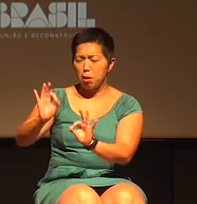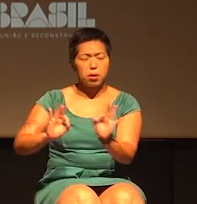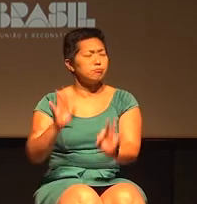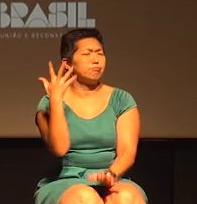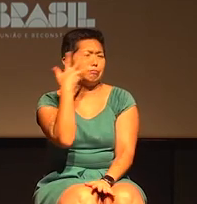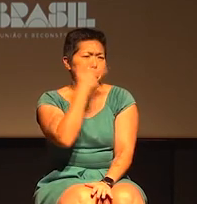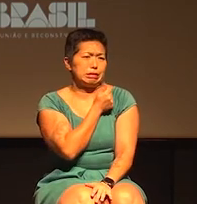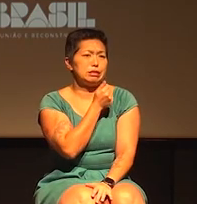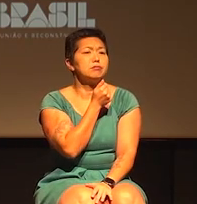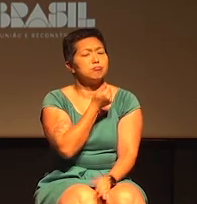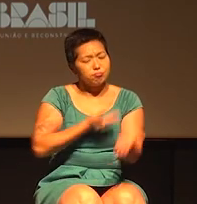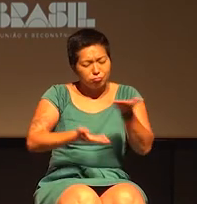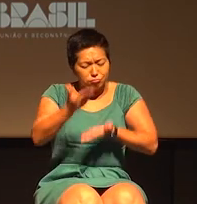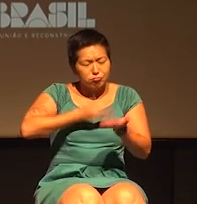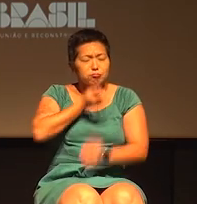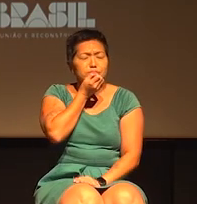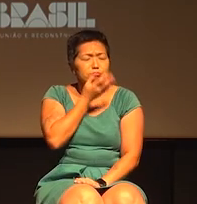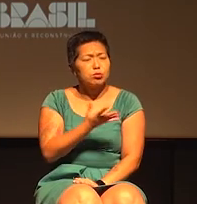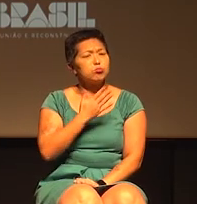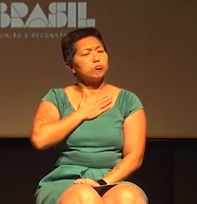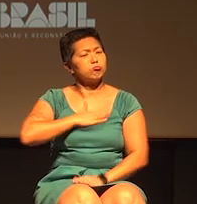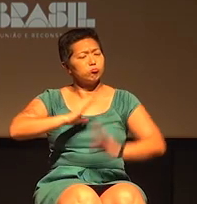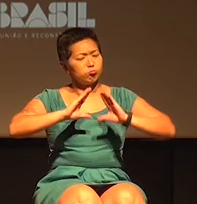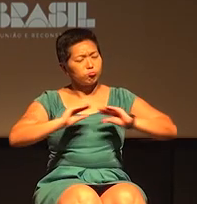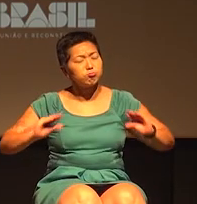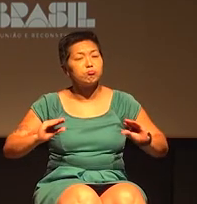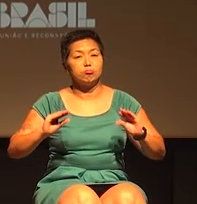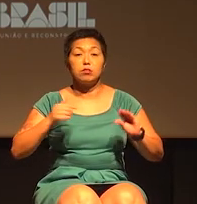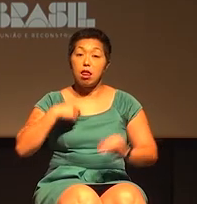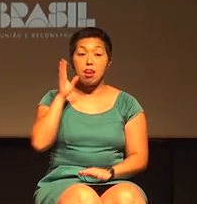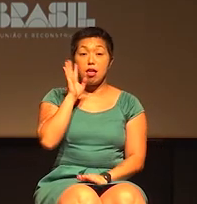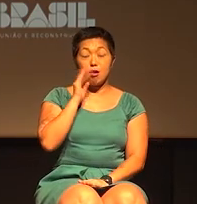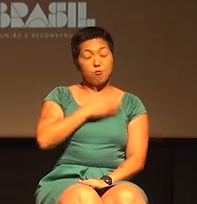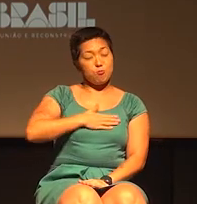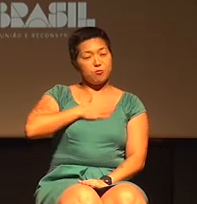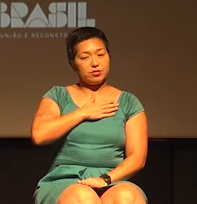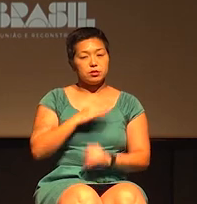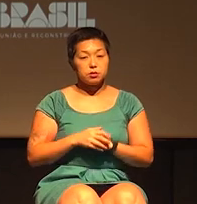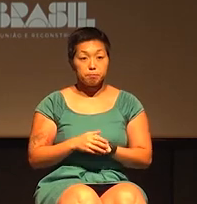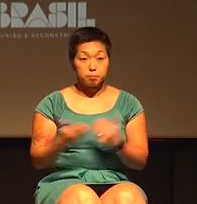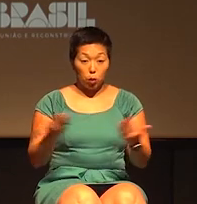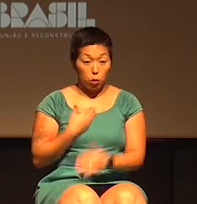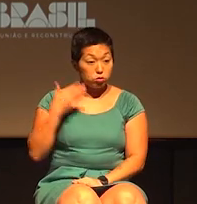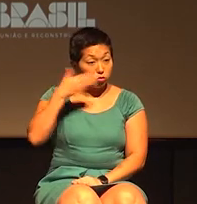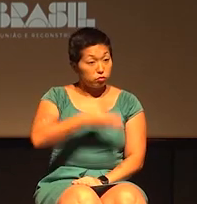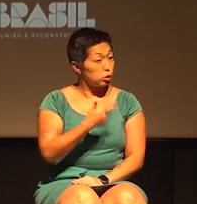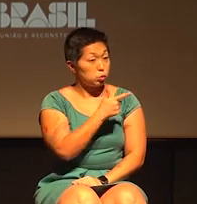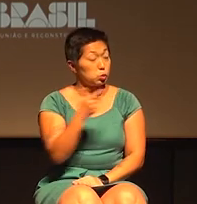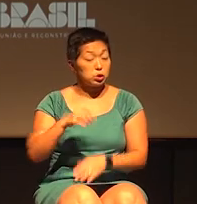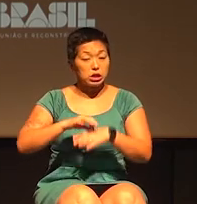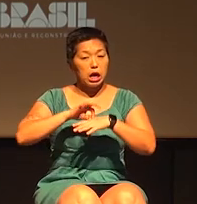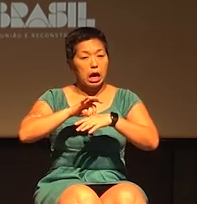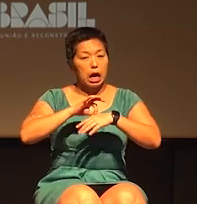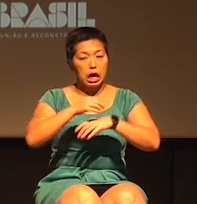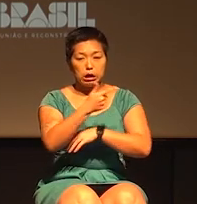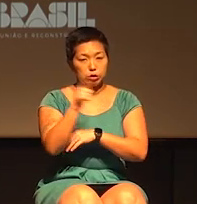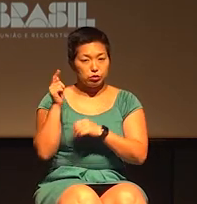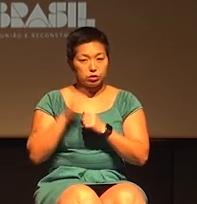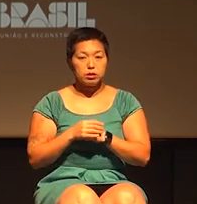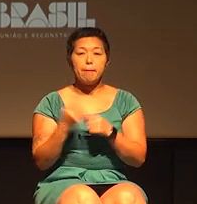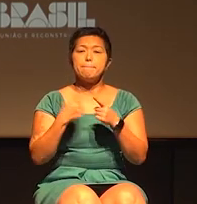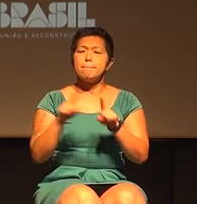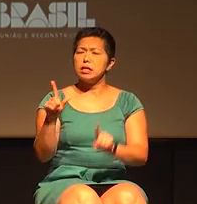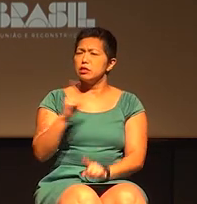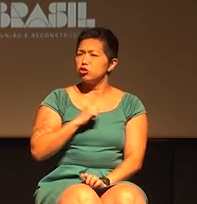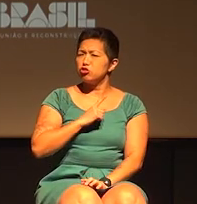cara muito bom ser tratado assim muito legal tô gostando muito e hoje eu vim aqui não tinha mistura de carne né